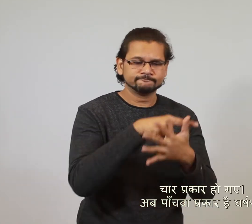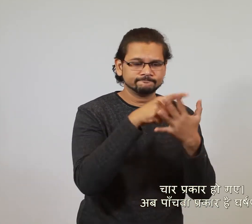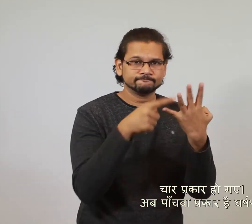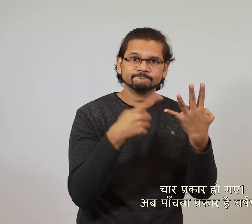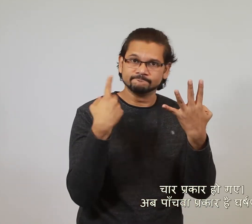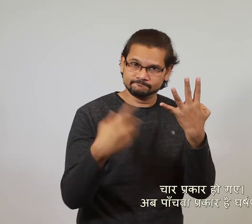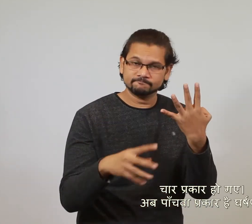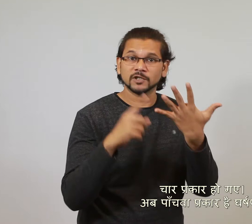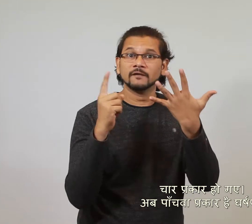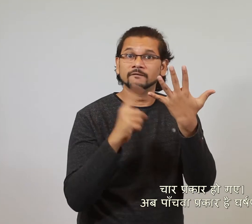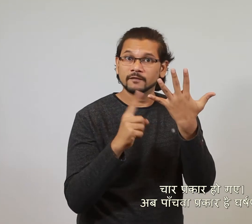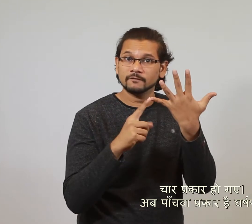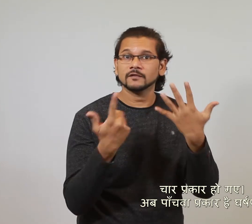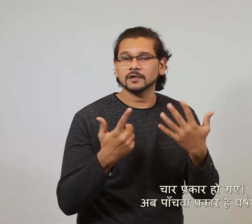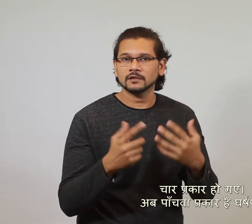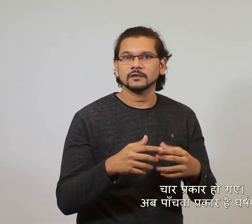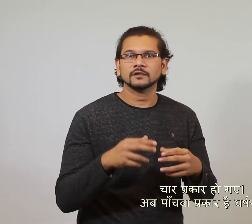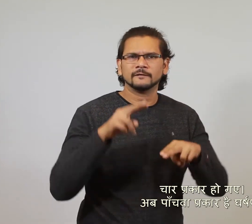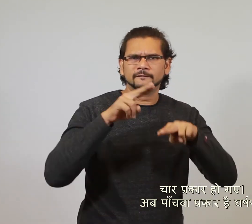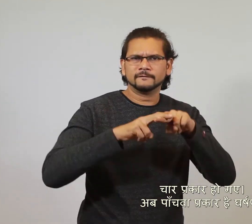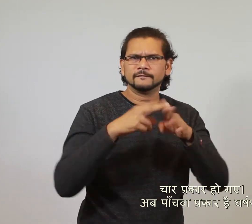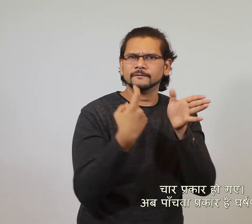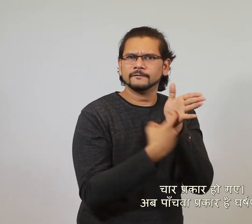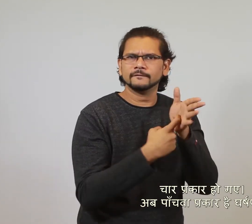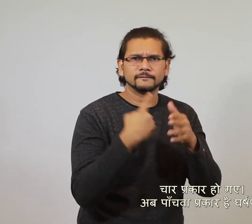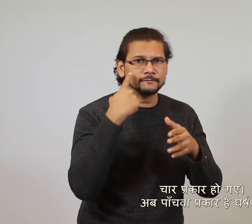चार प्रकार हो गए अब पाँचवा प्रकार है घर्शन